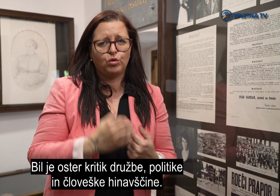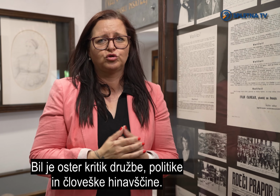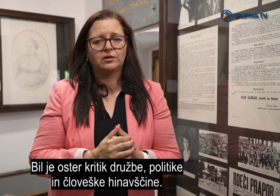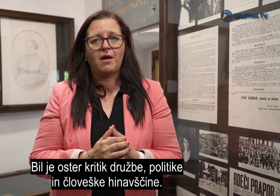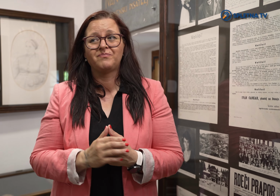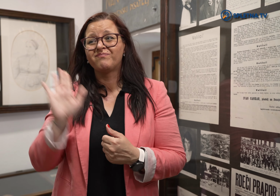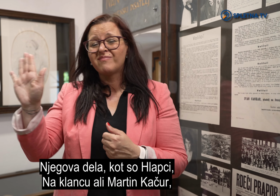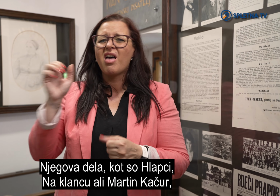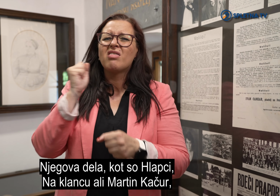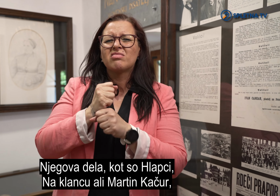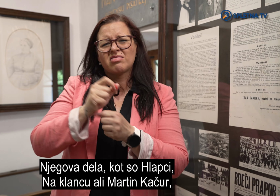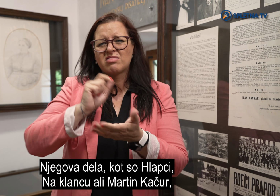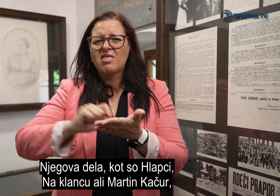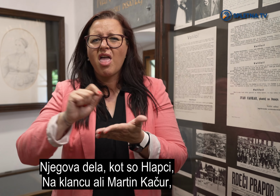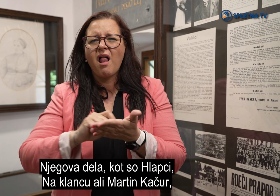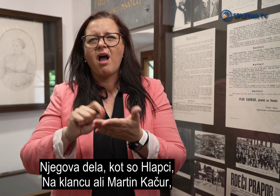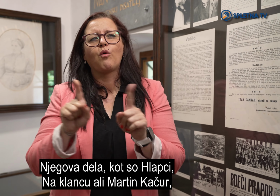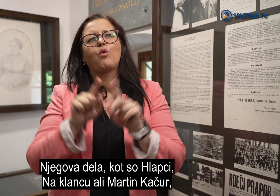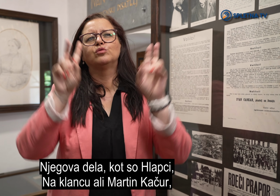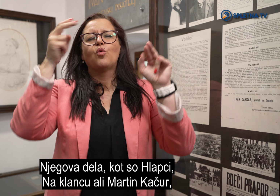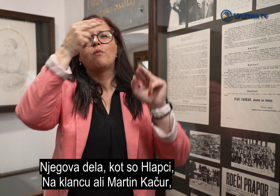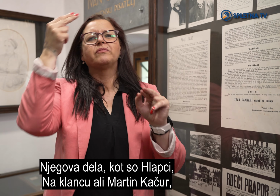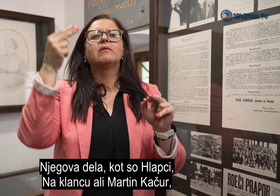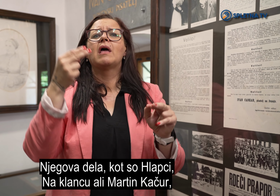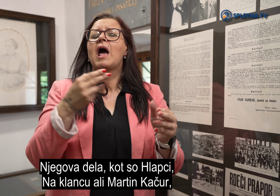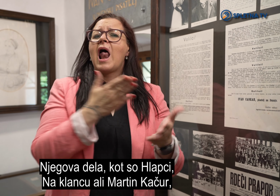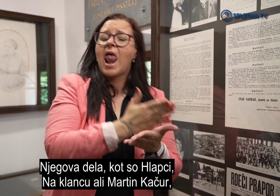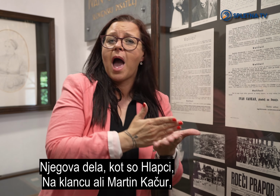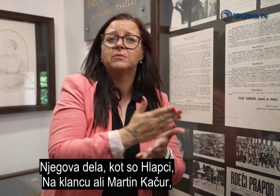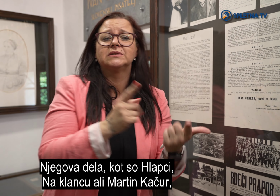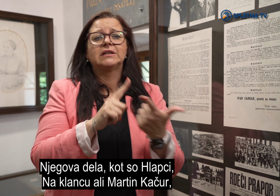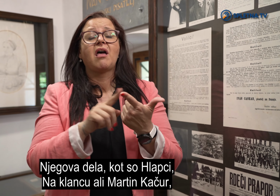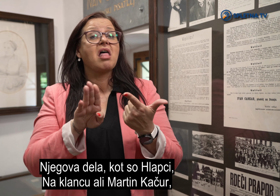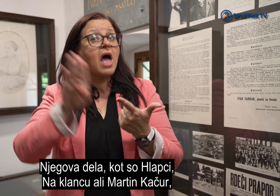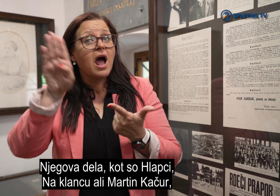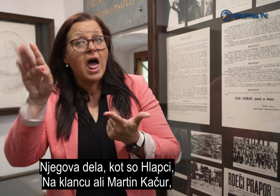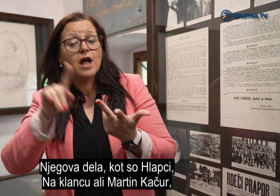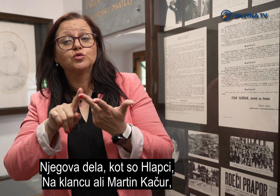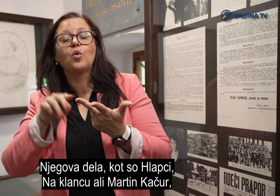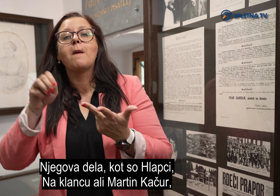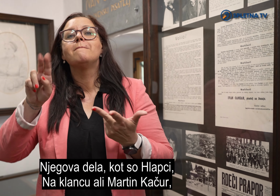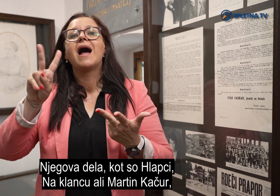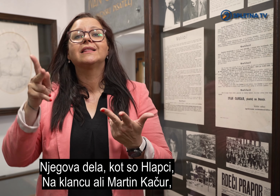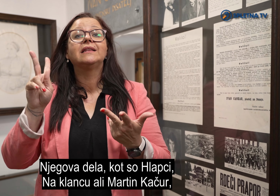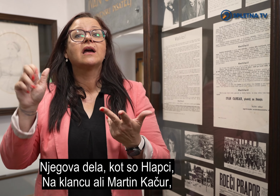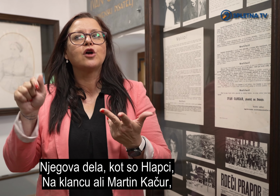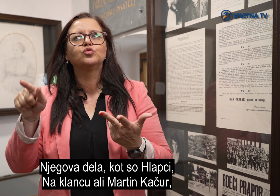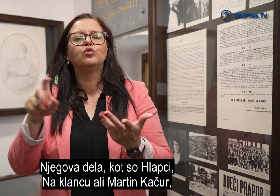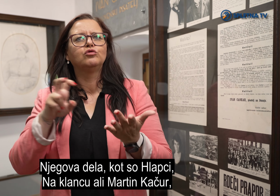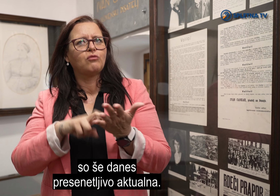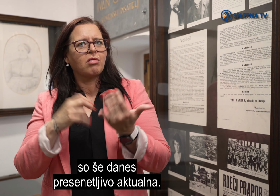hinavščine. Njegova dela, kot so Hlapci, Na klancu ali Martin Kačur, so še danes presenetljivo